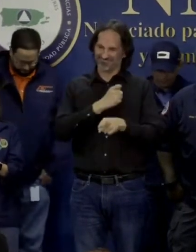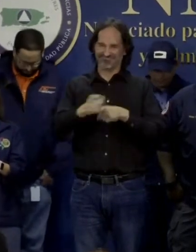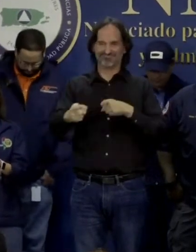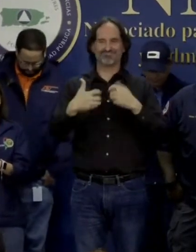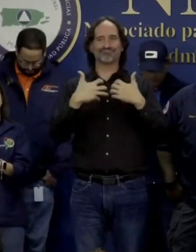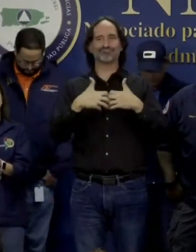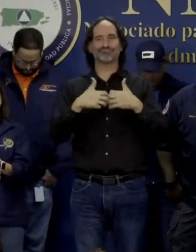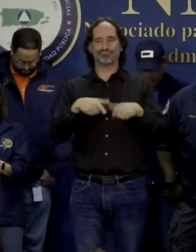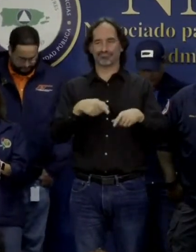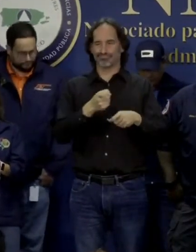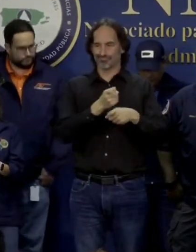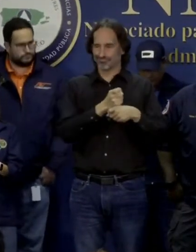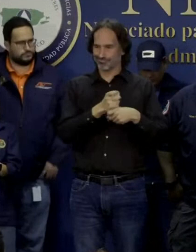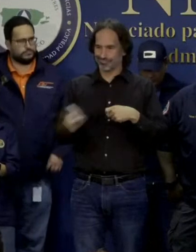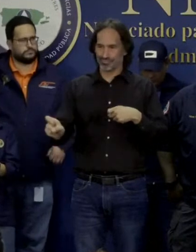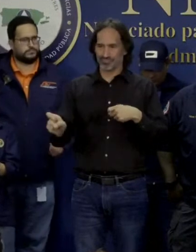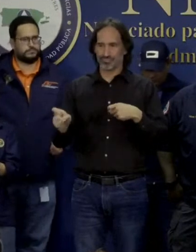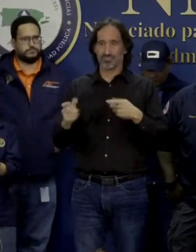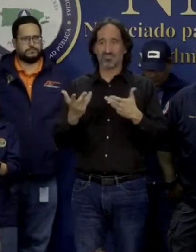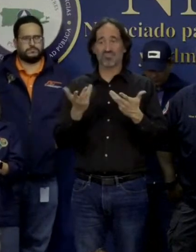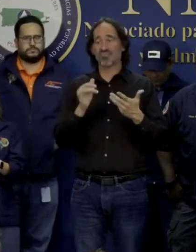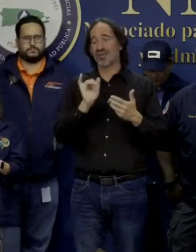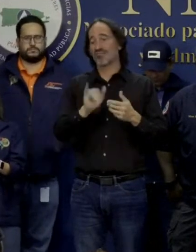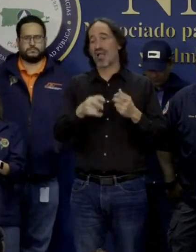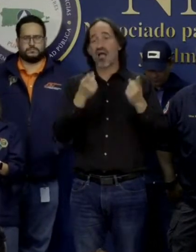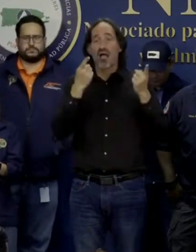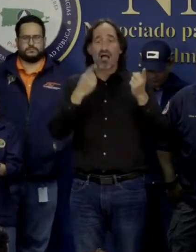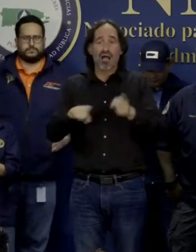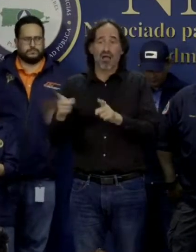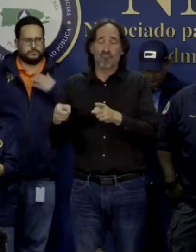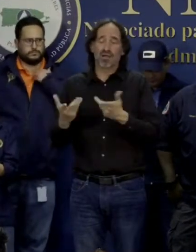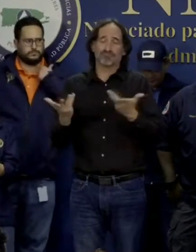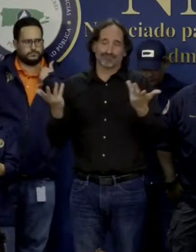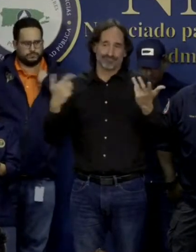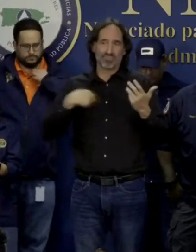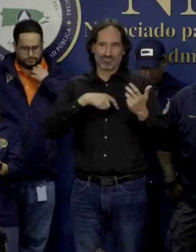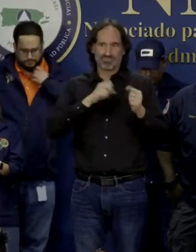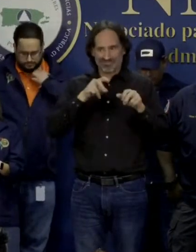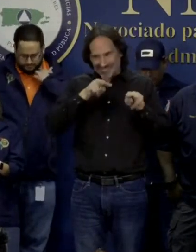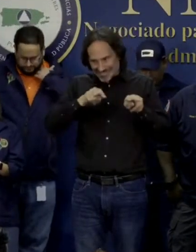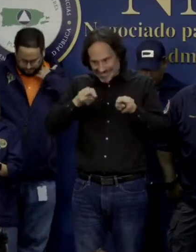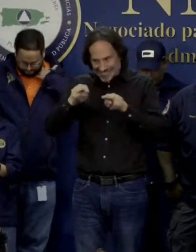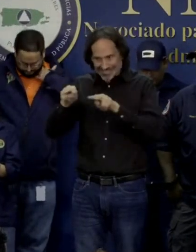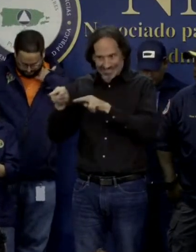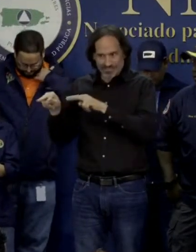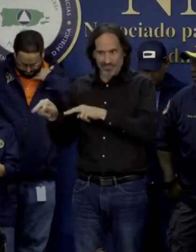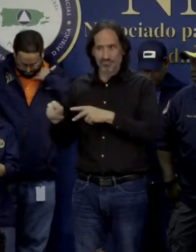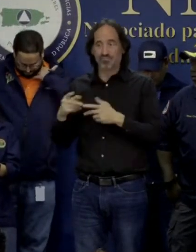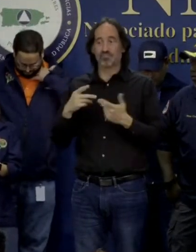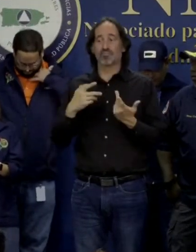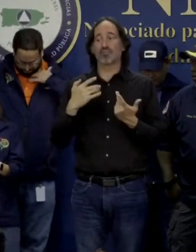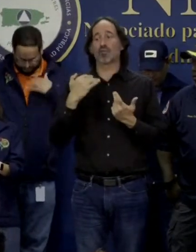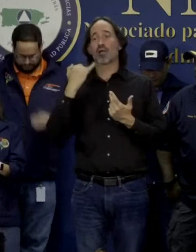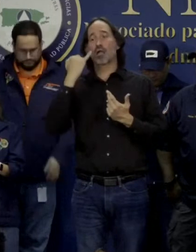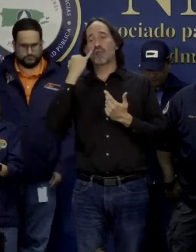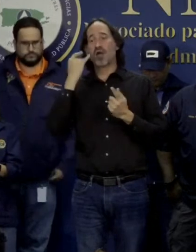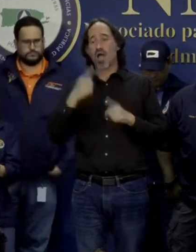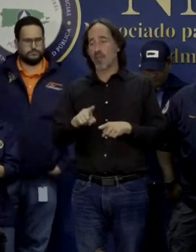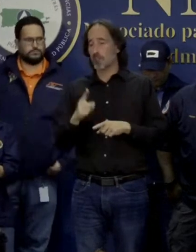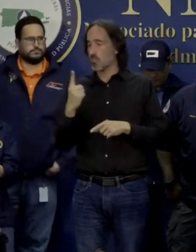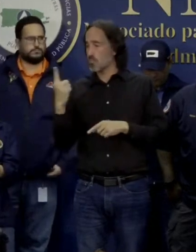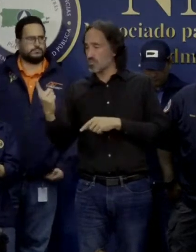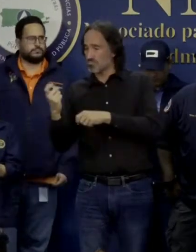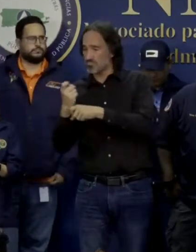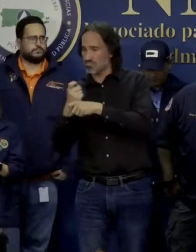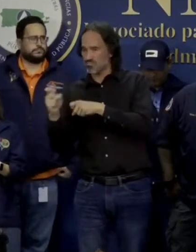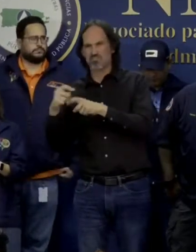Ese tipo de cosas ocurren, nosotros las estamos atendiendo, hay más unidades disponibles. Si tenemos problema con alguna, pues